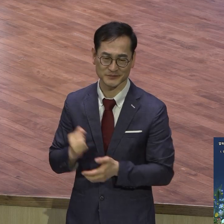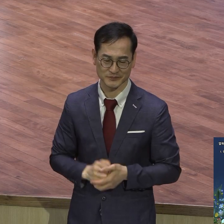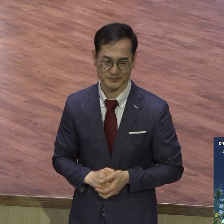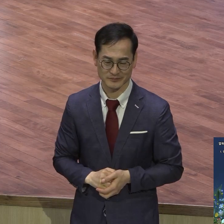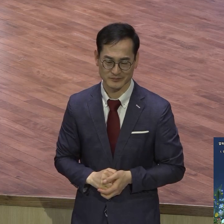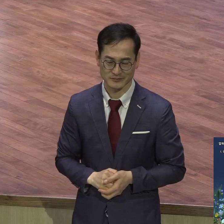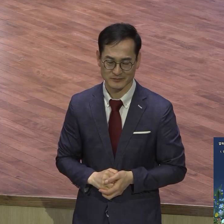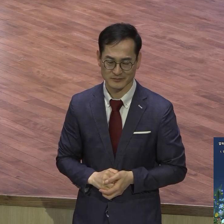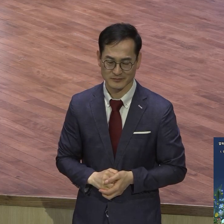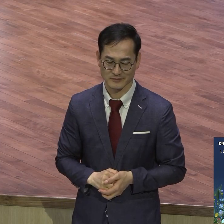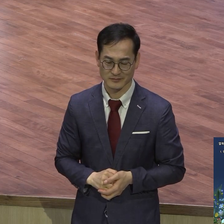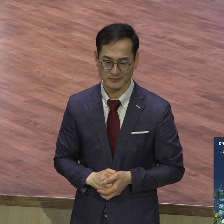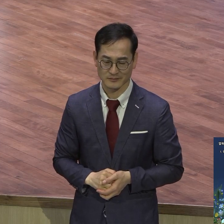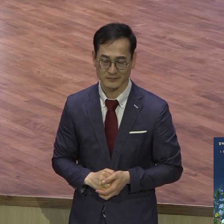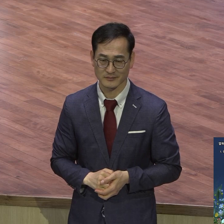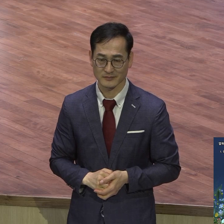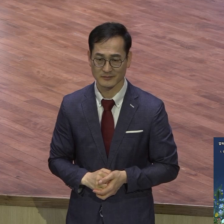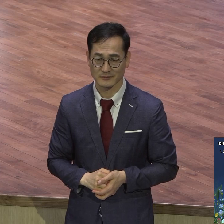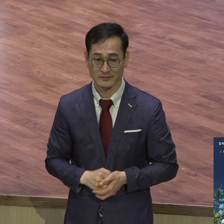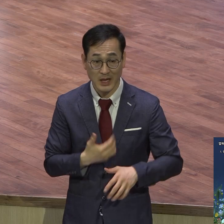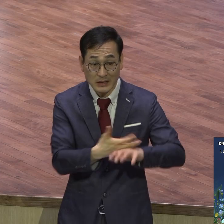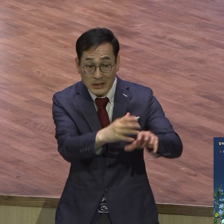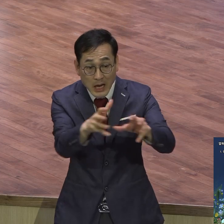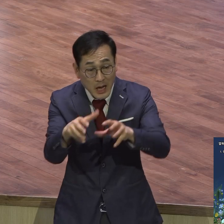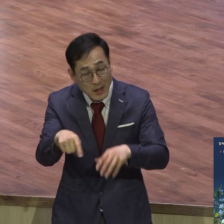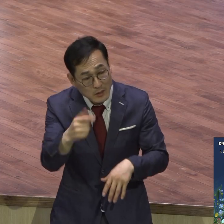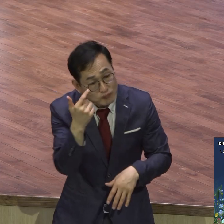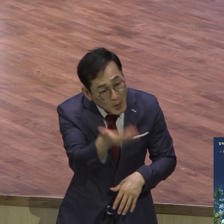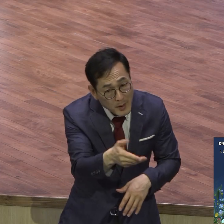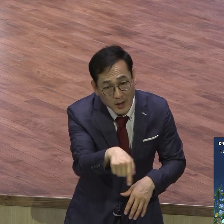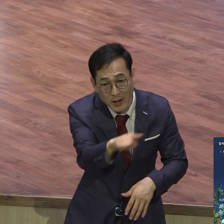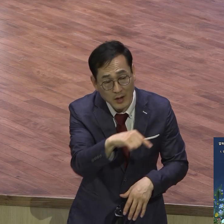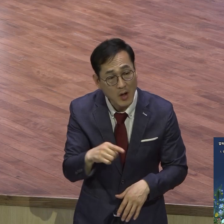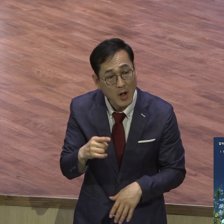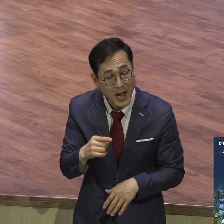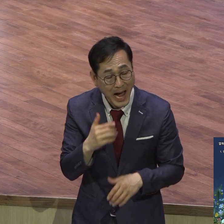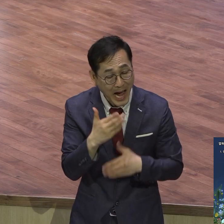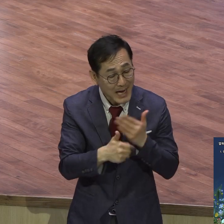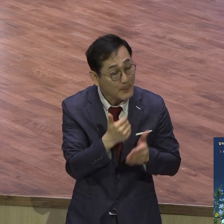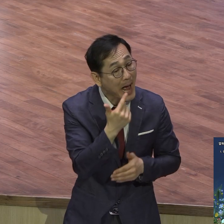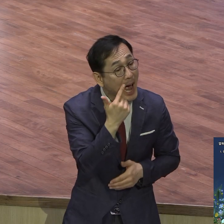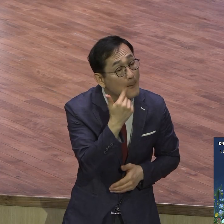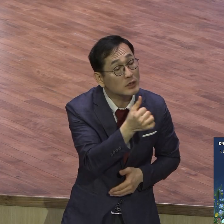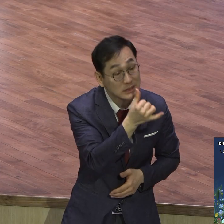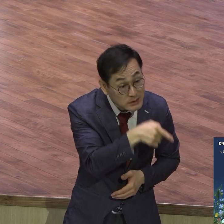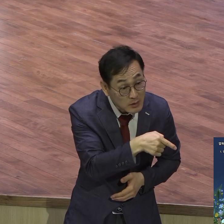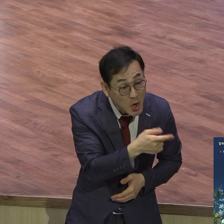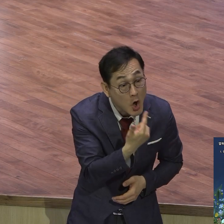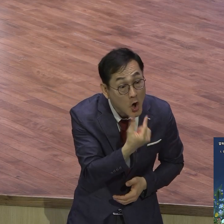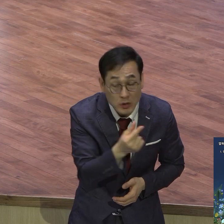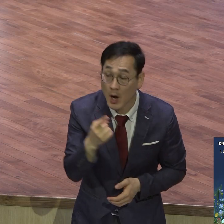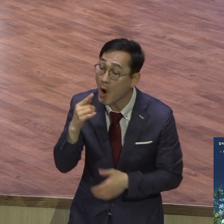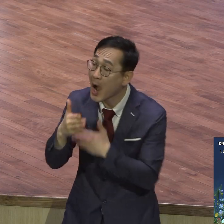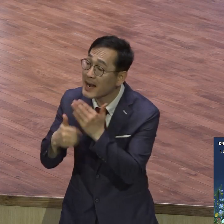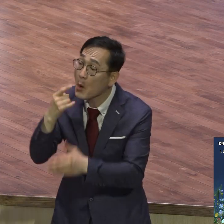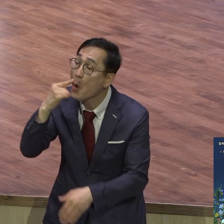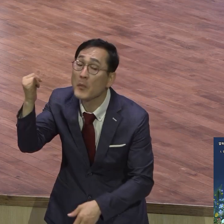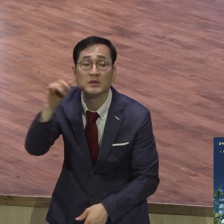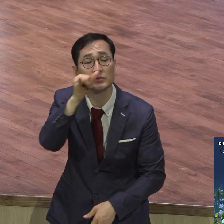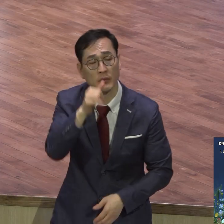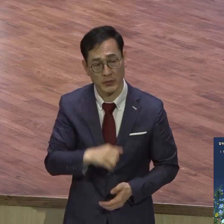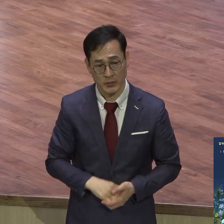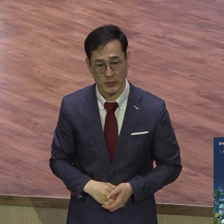하나님 들어보셨습니까? 충격받죠. 아버지 하나님 계시는데 어머니 하나님 계시잖아요? 아버지